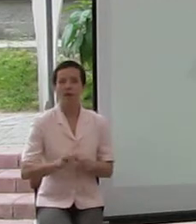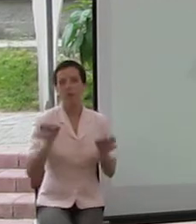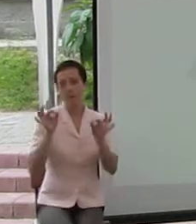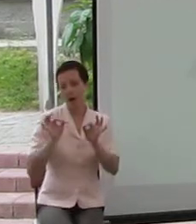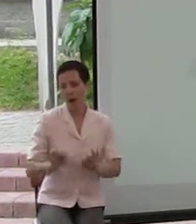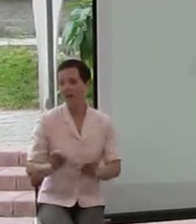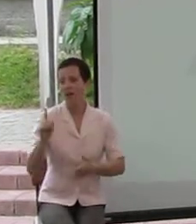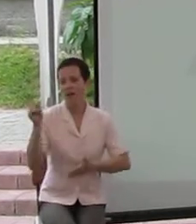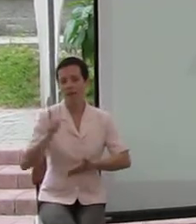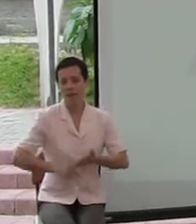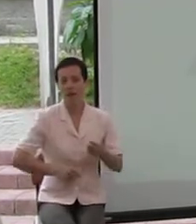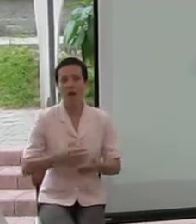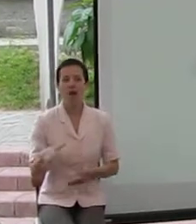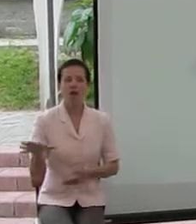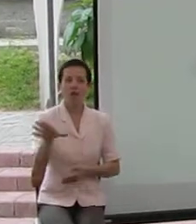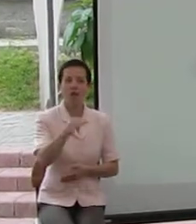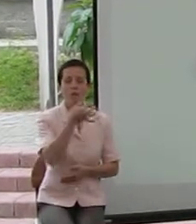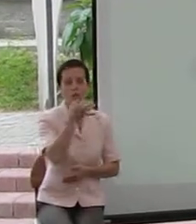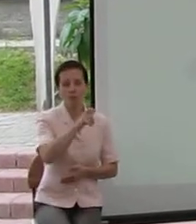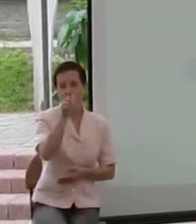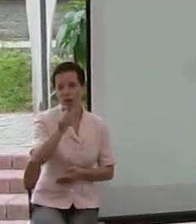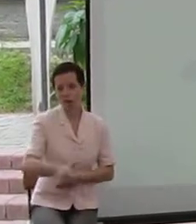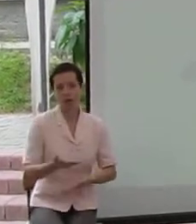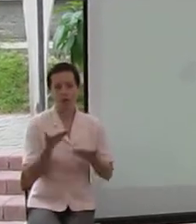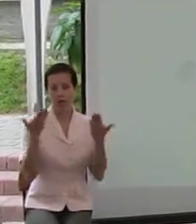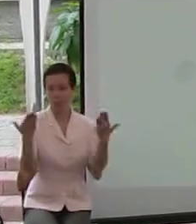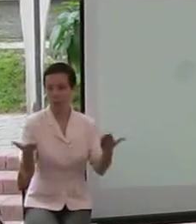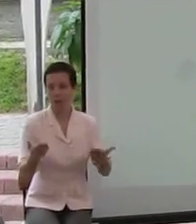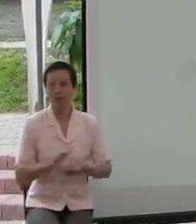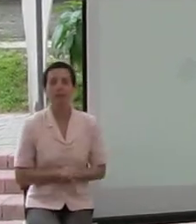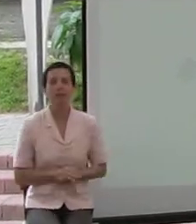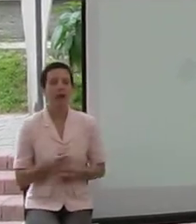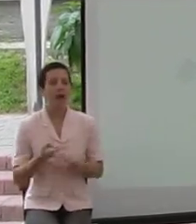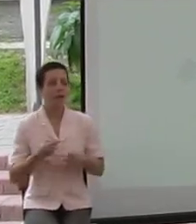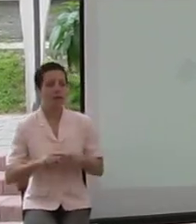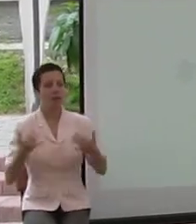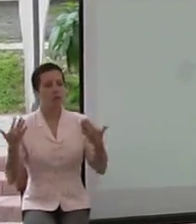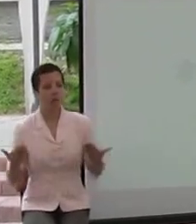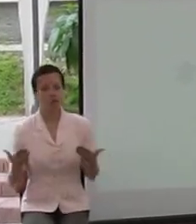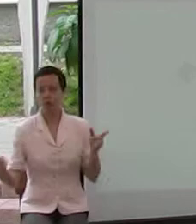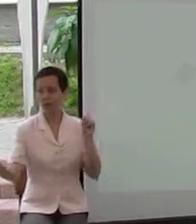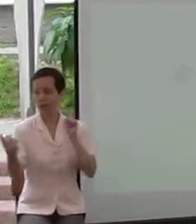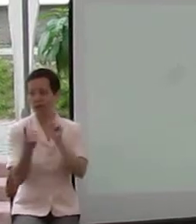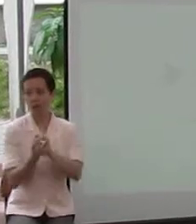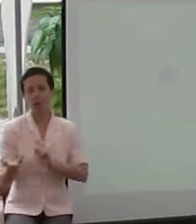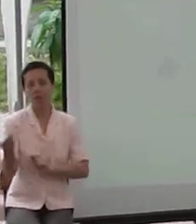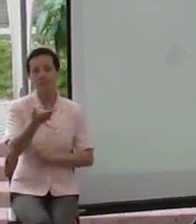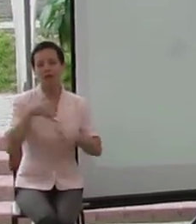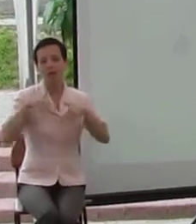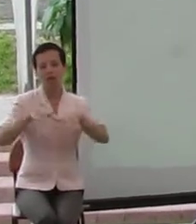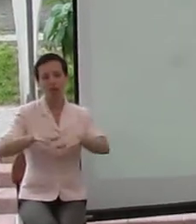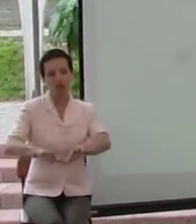правильно. Это вещи, доступные абсолютно любому человеку. И поэтому нашу сегодняшнюю встречу мы решили провести на природе, вот в